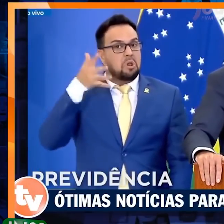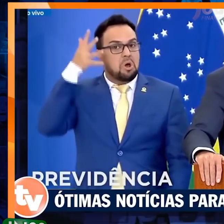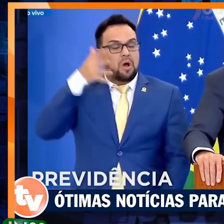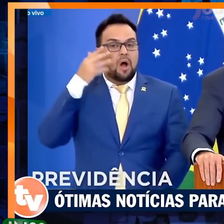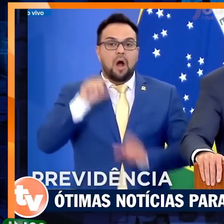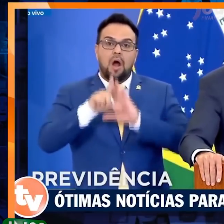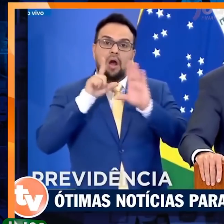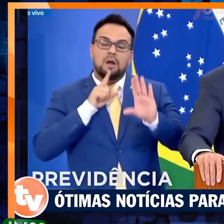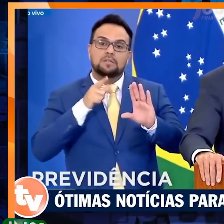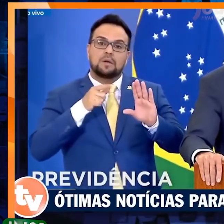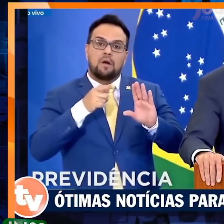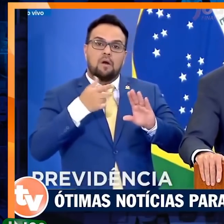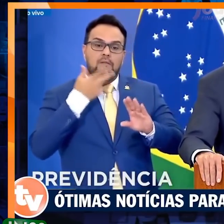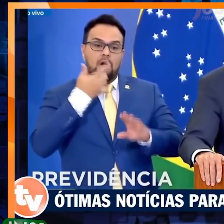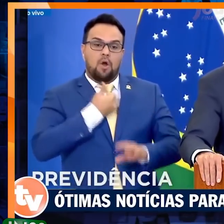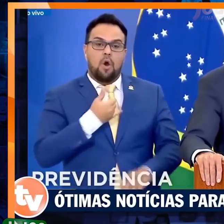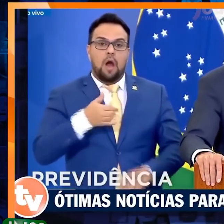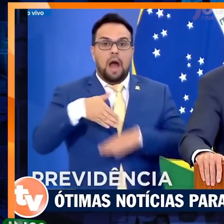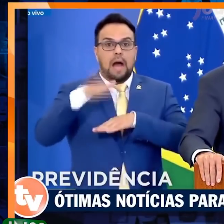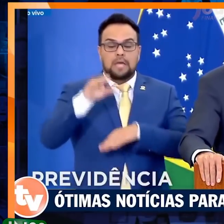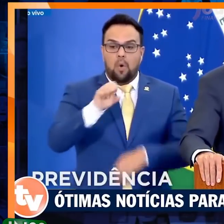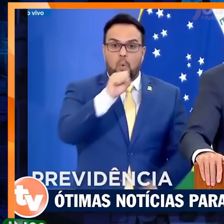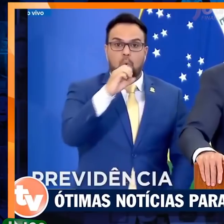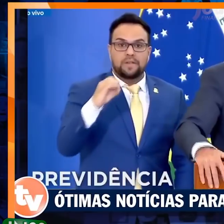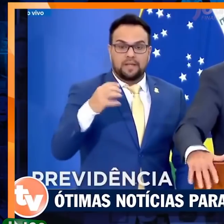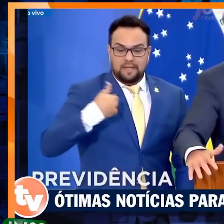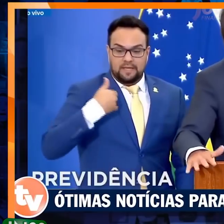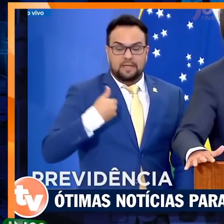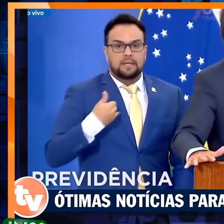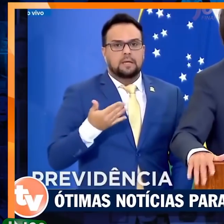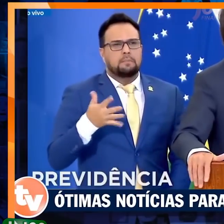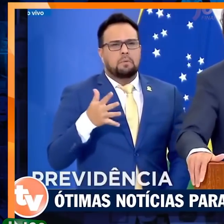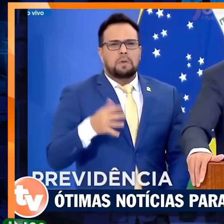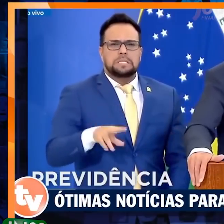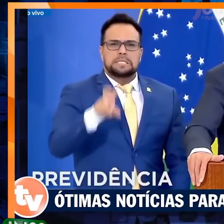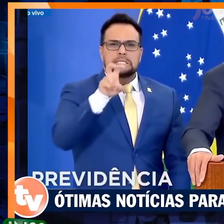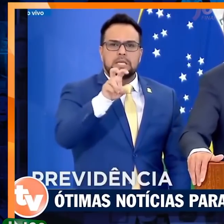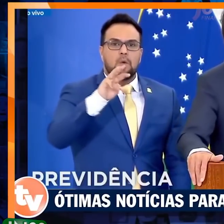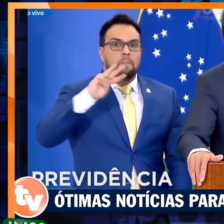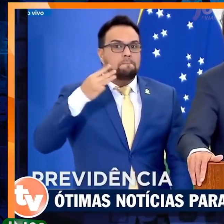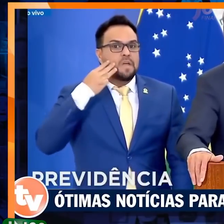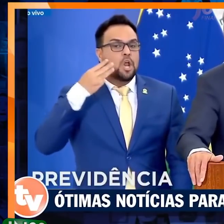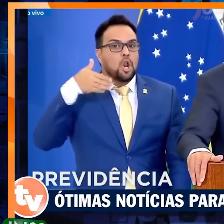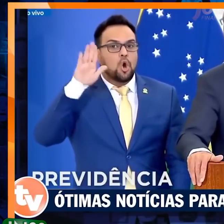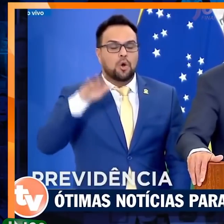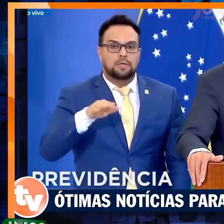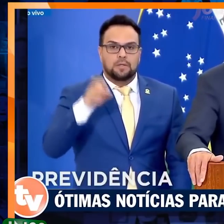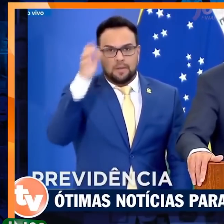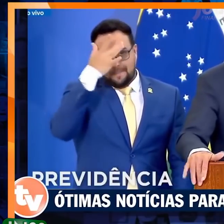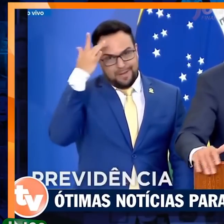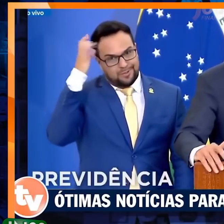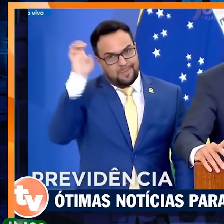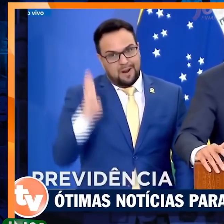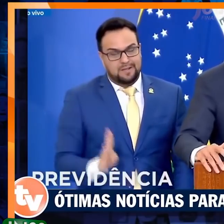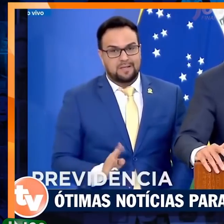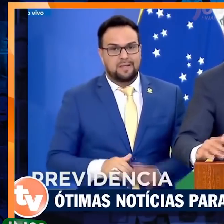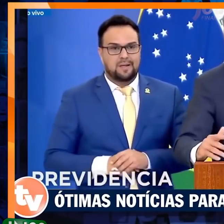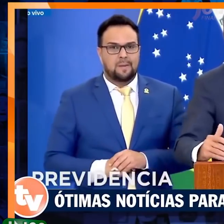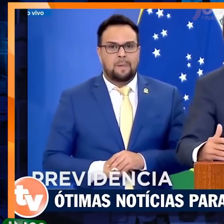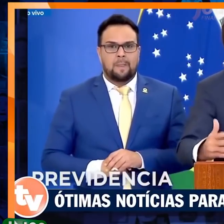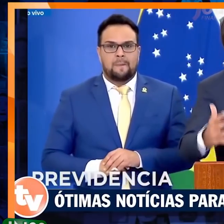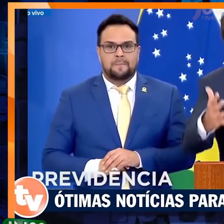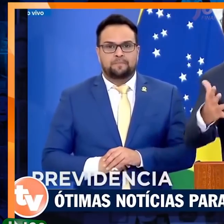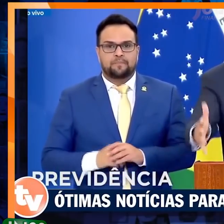agora aqui acima de 80 anos é um pouco só um pouco mais de cinco milhões de brasileiros a gente tem que se